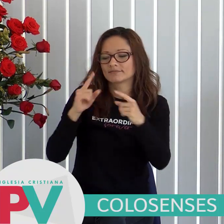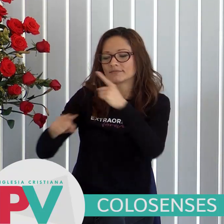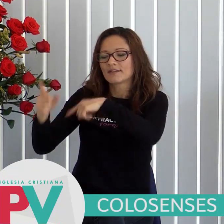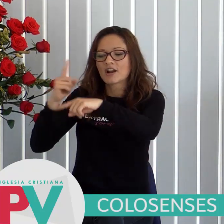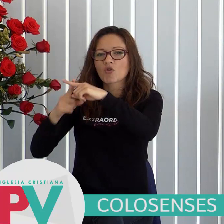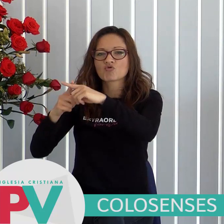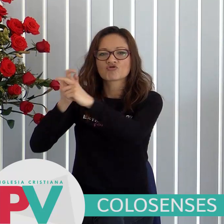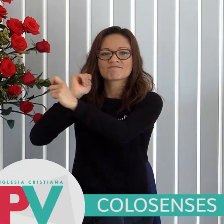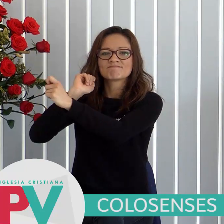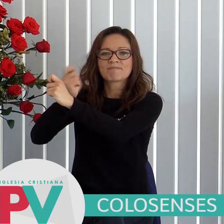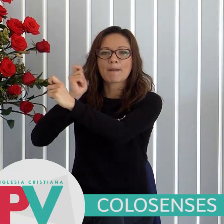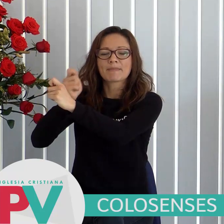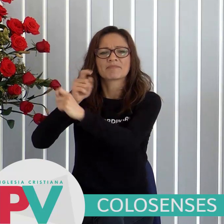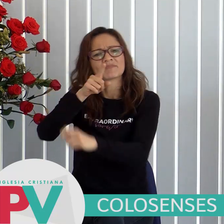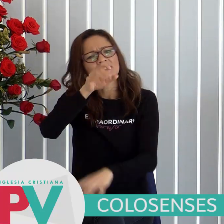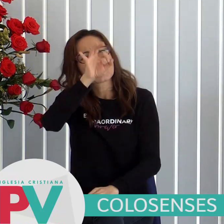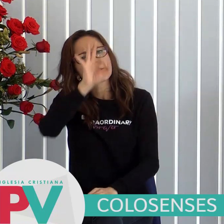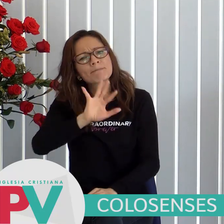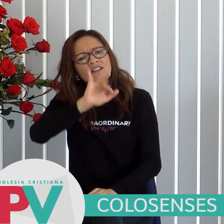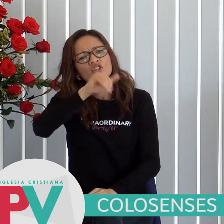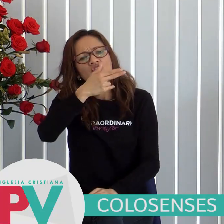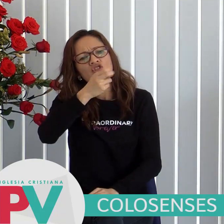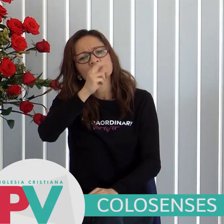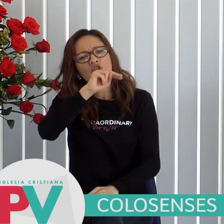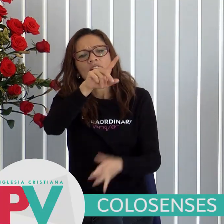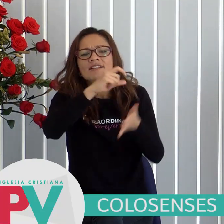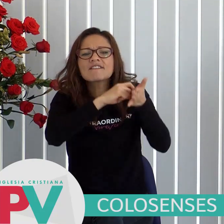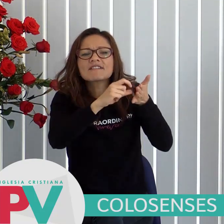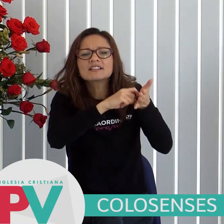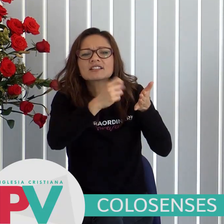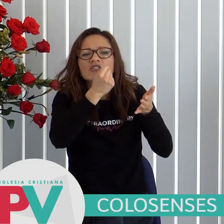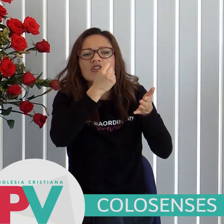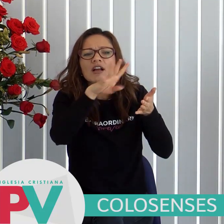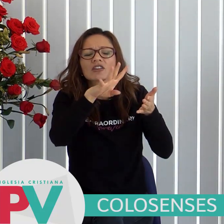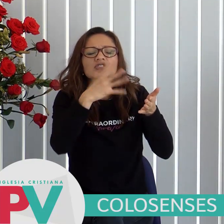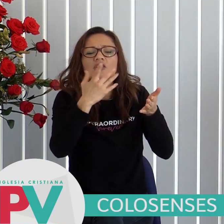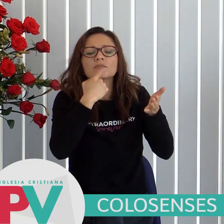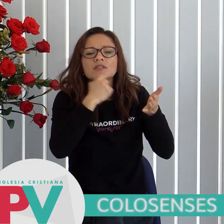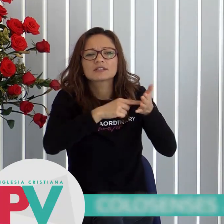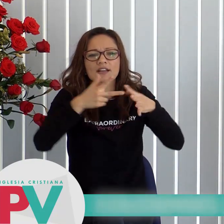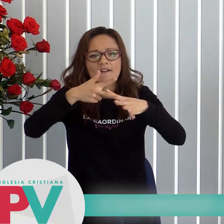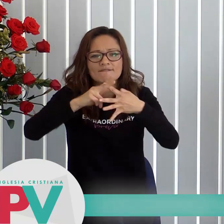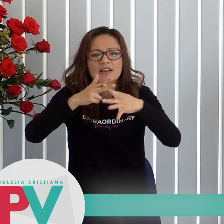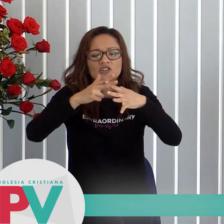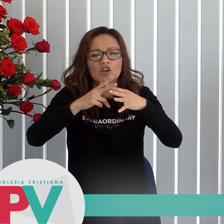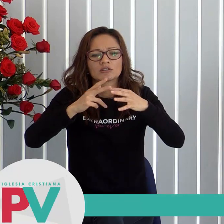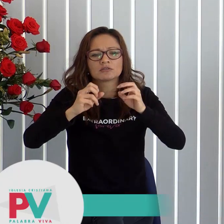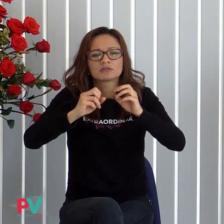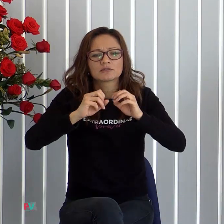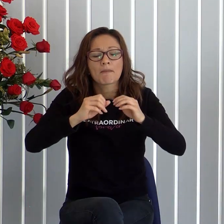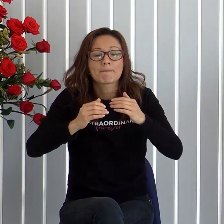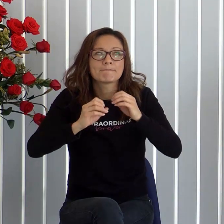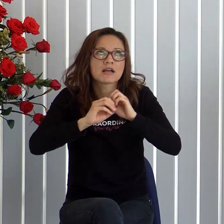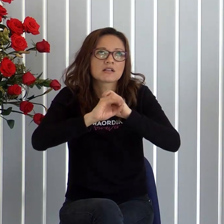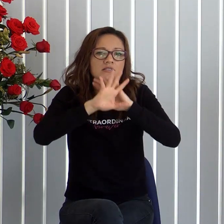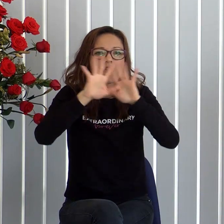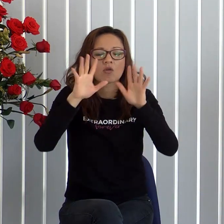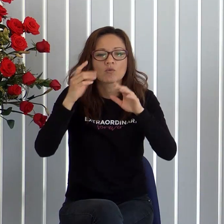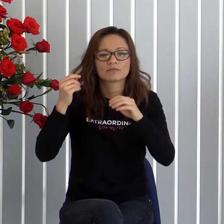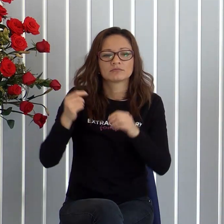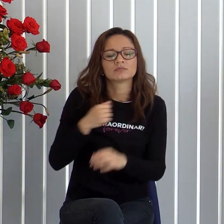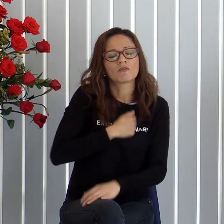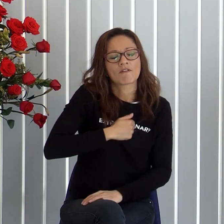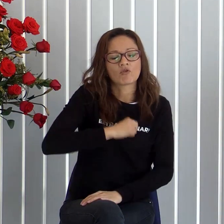en la cruz. Pastor John, ¿cómo dice ese versículo 14 en una versión actual? Su merced tiene el micrófono para que lo escuchen afuera.